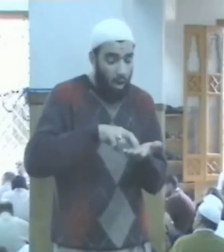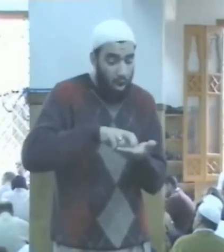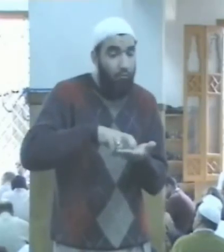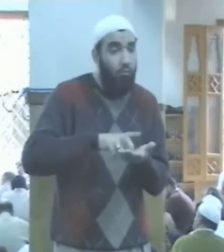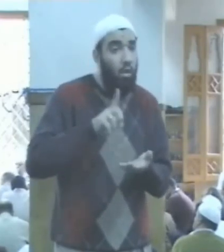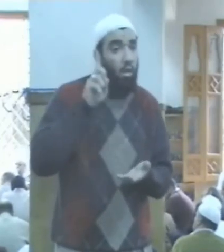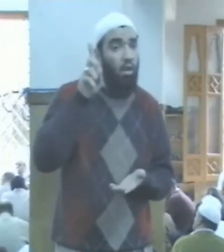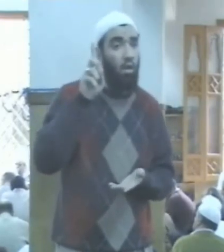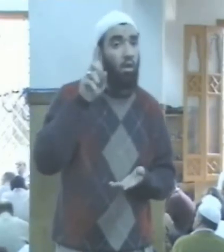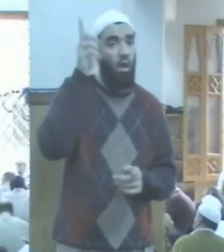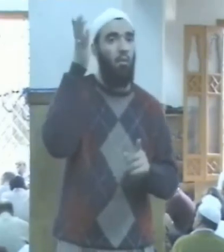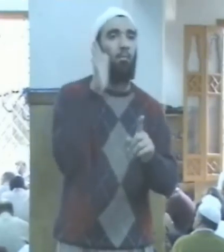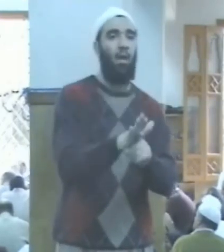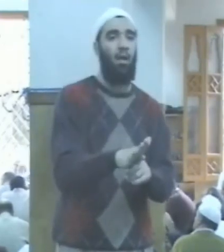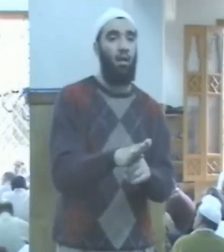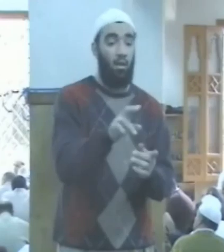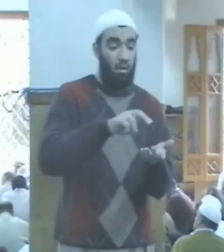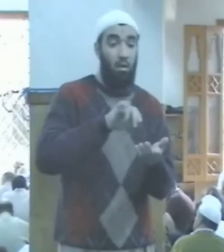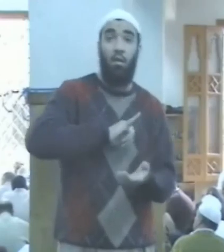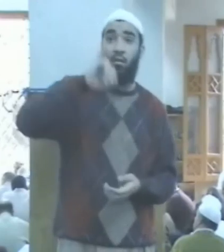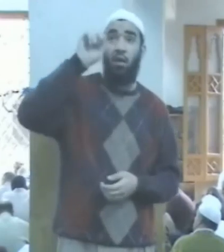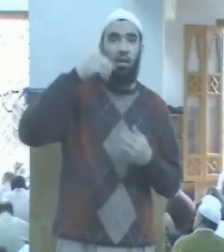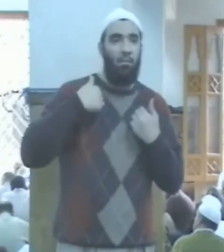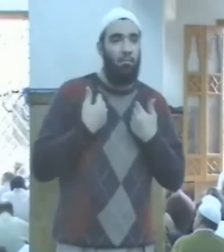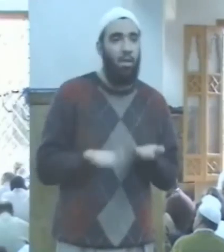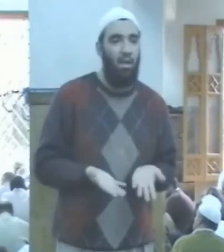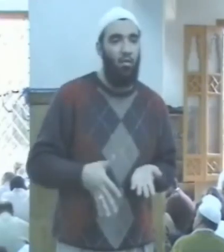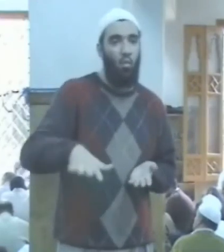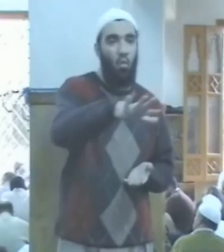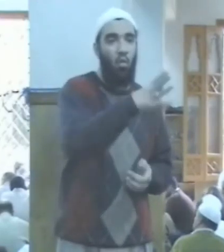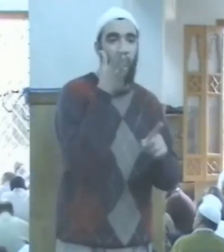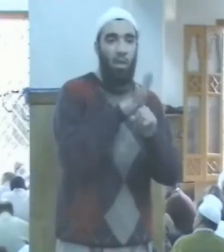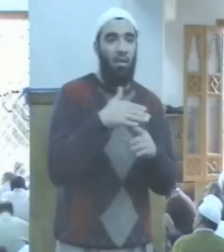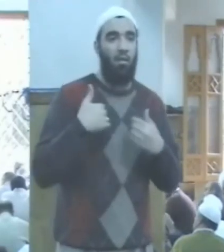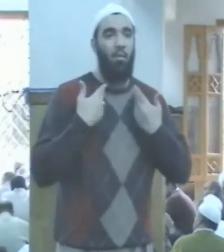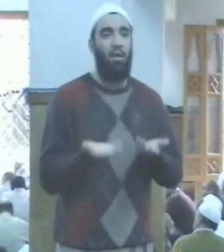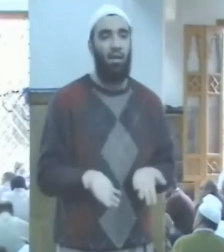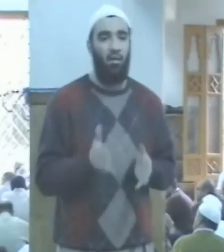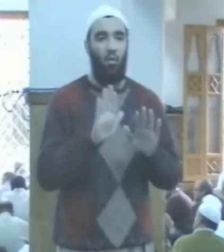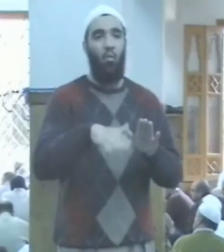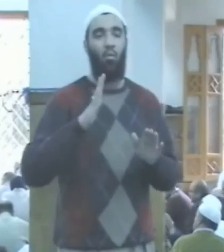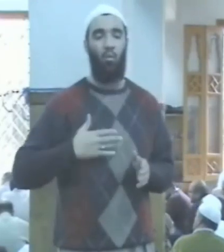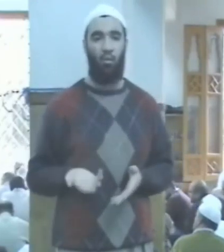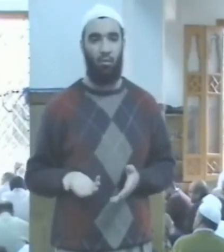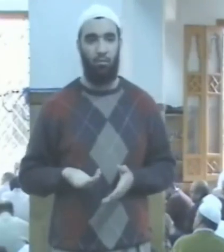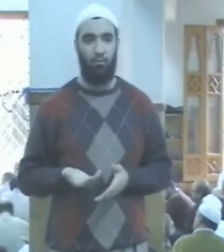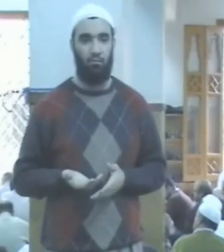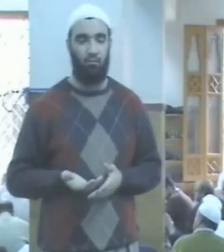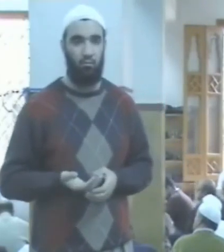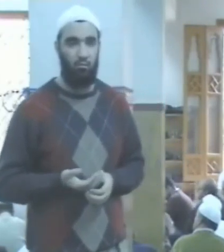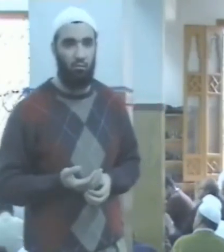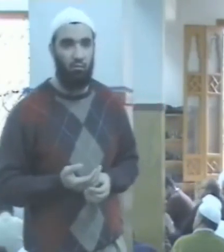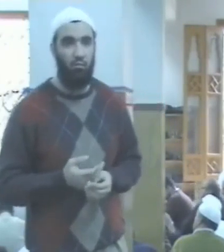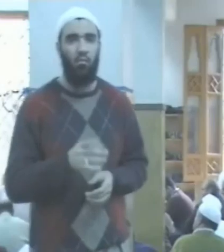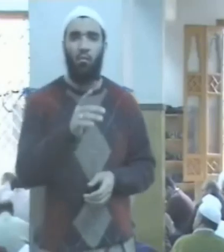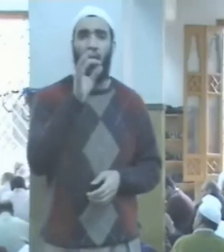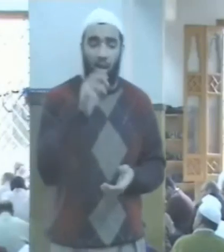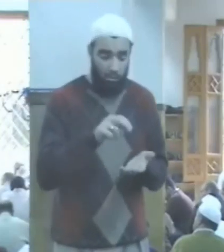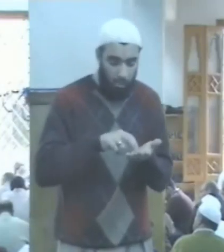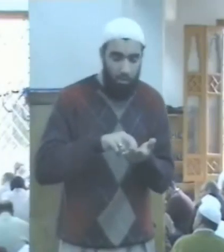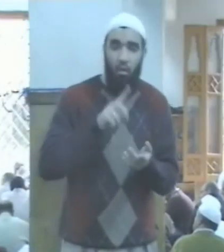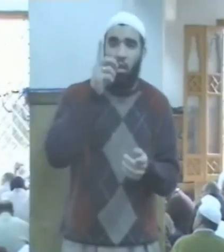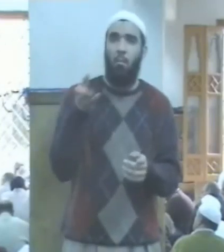في الأمة، وبالخاصة نجيب العلماء والدعاة، ألا نخشى بالله لومة